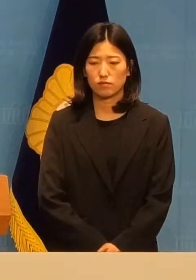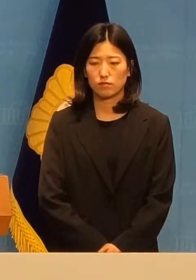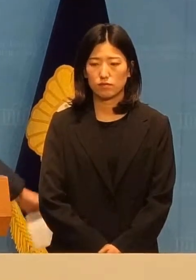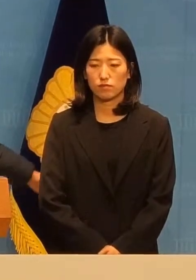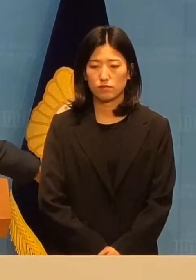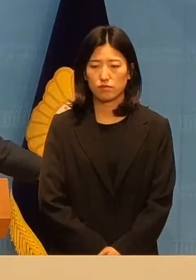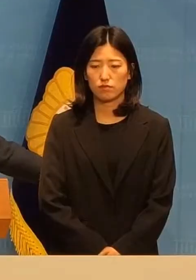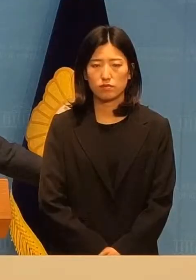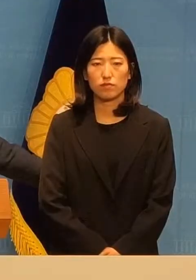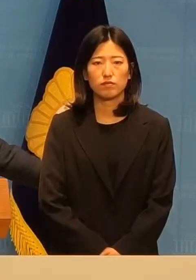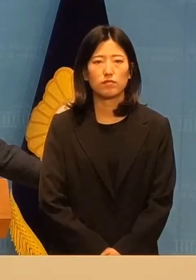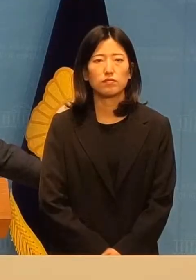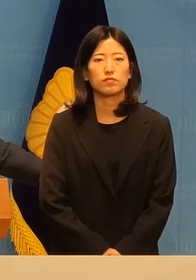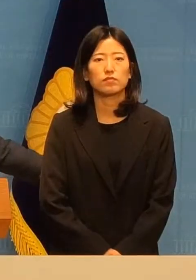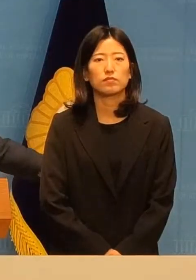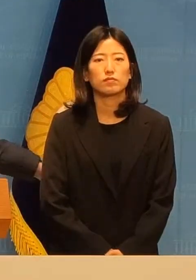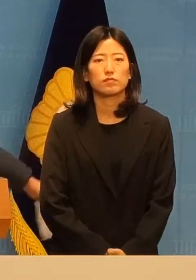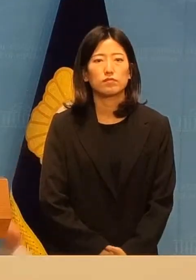옆으로